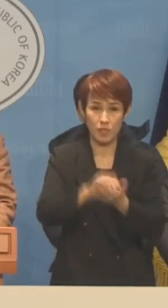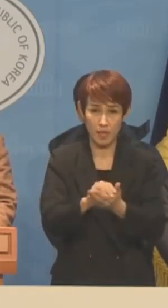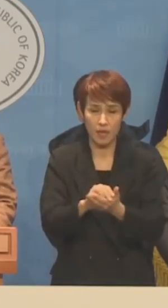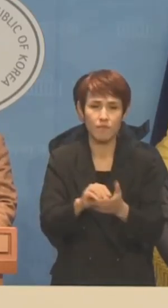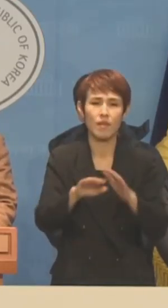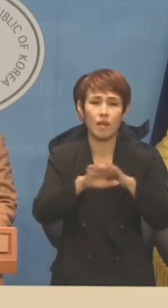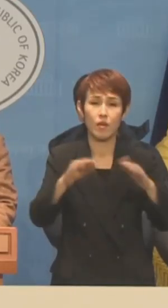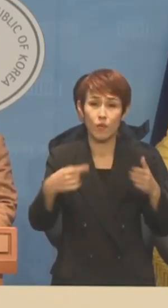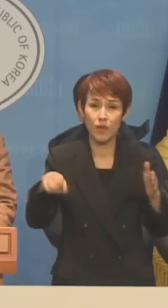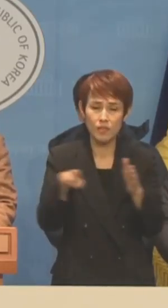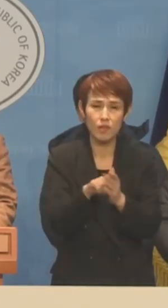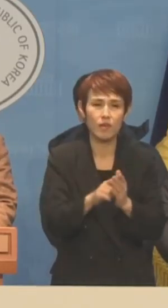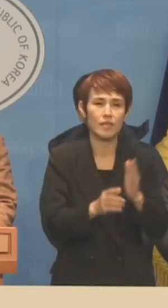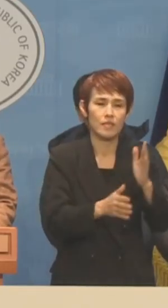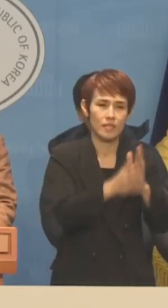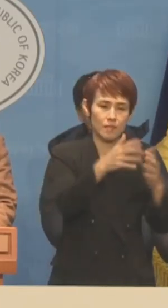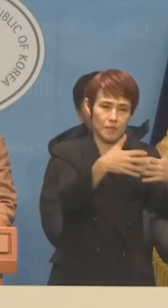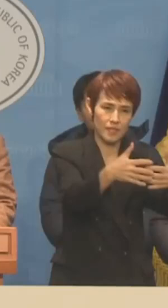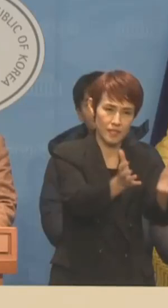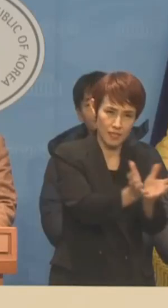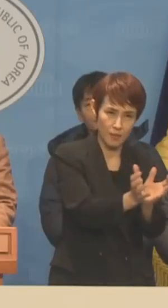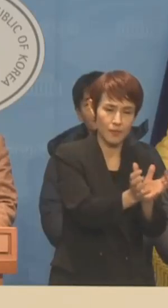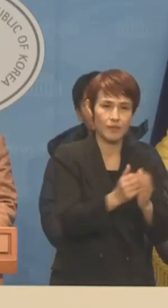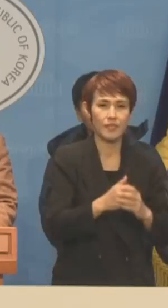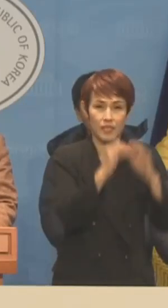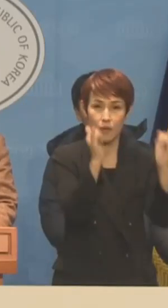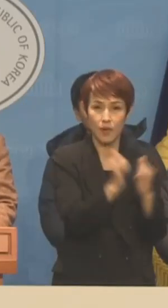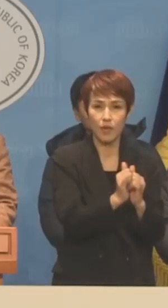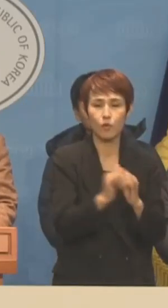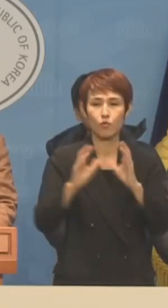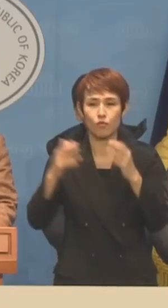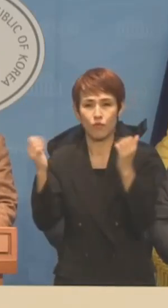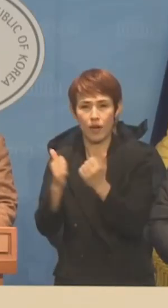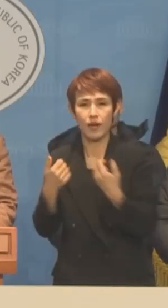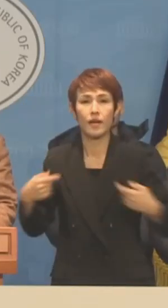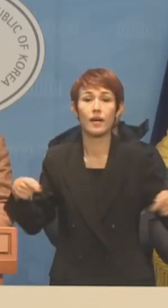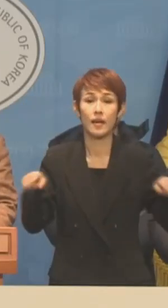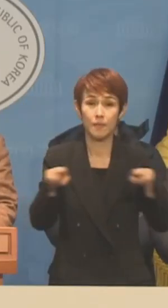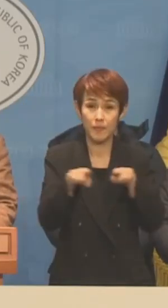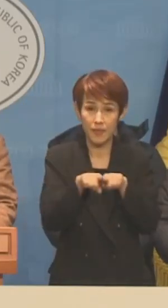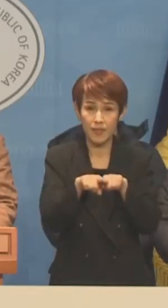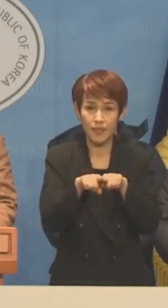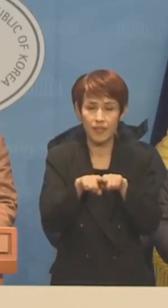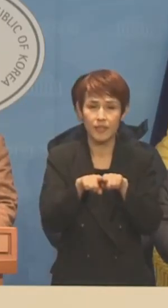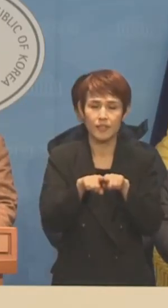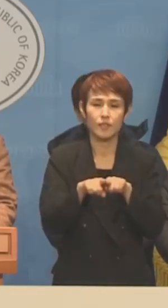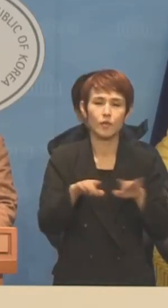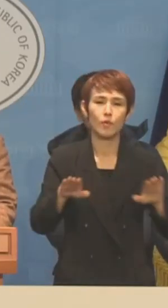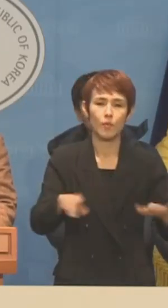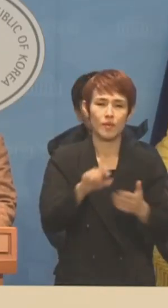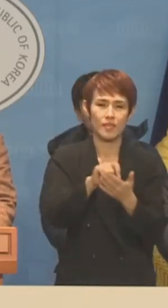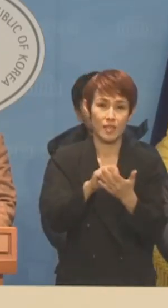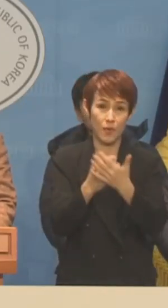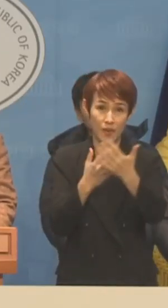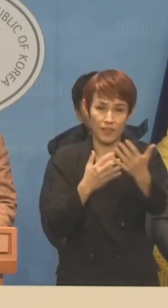시민사회와 피해자 단체, 국회가 이렇게 공동으로 이 법안을 발의하는 기자회견을 갖게 되어 매우 뜻깊게